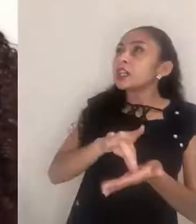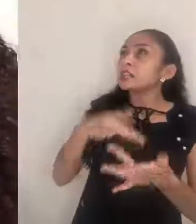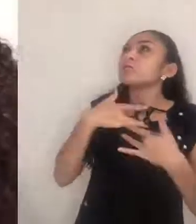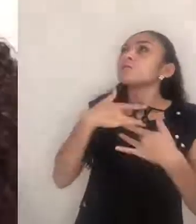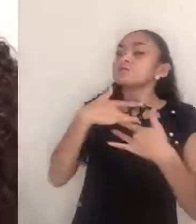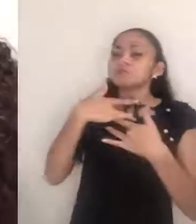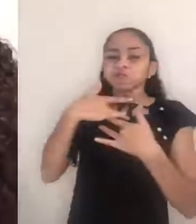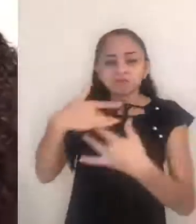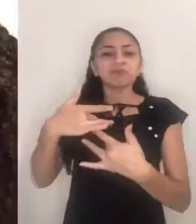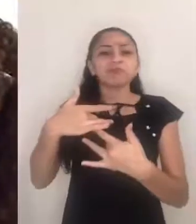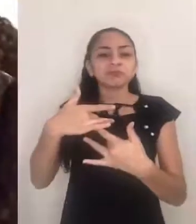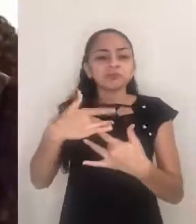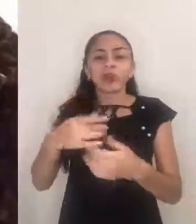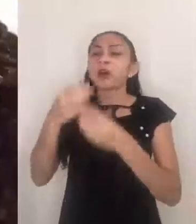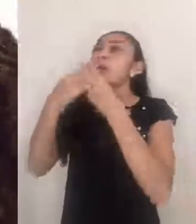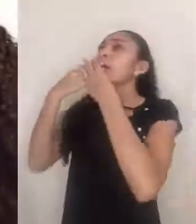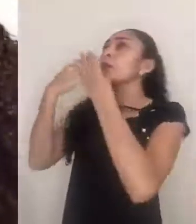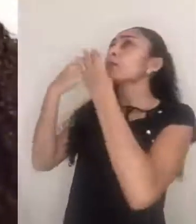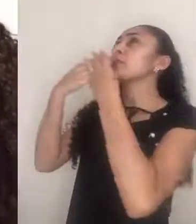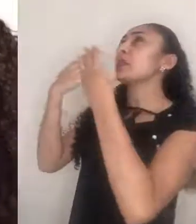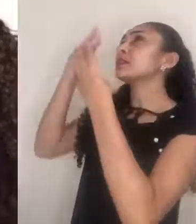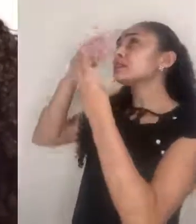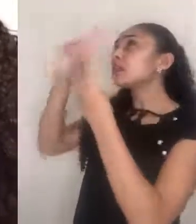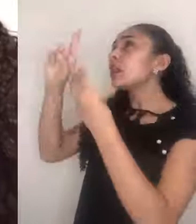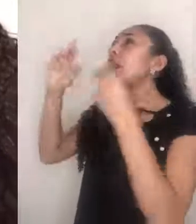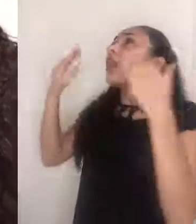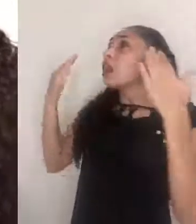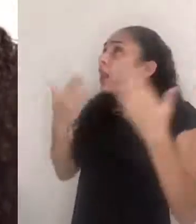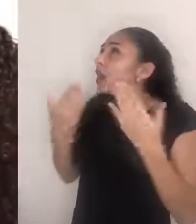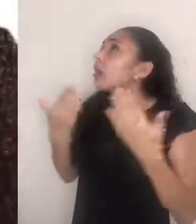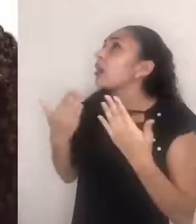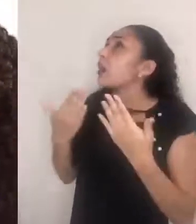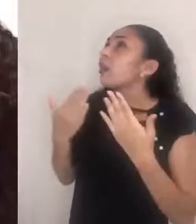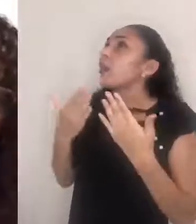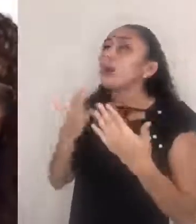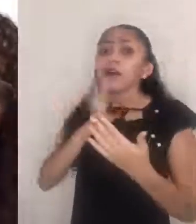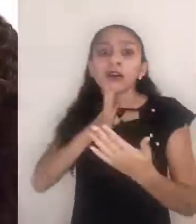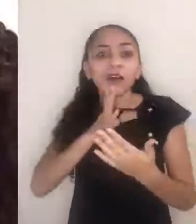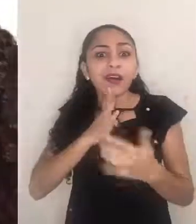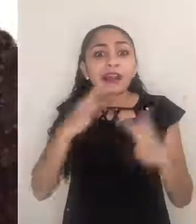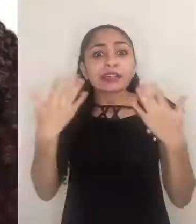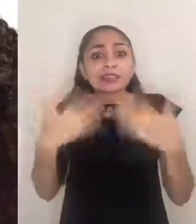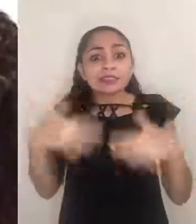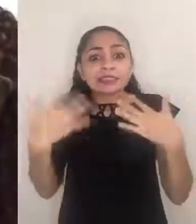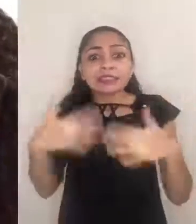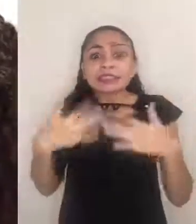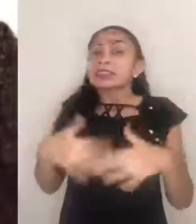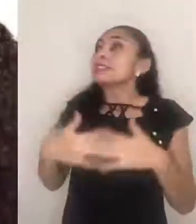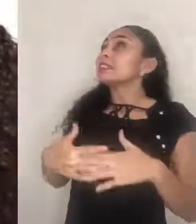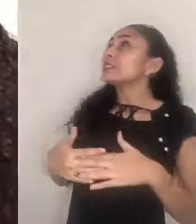falar, certo? Mas que naquele momento ali ele confessava diante do Senhor que agora, a partir daquele momento, ele